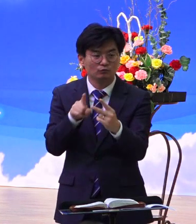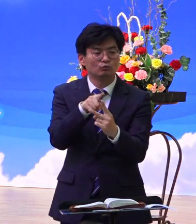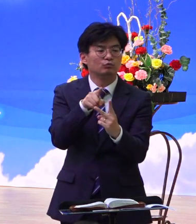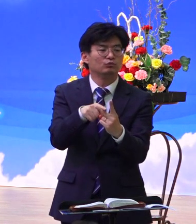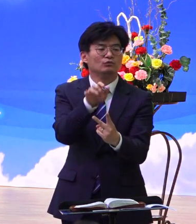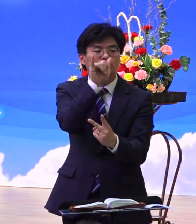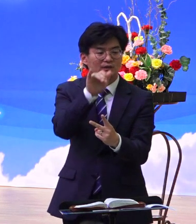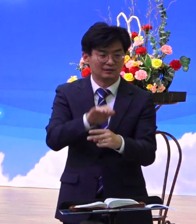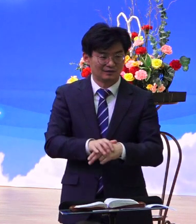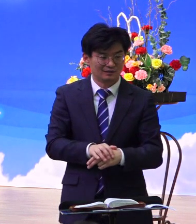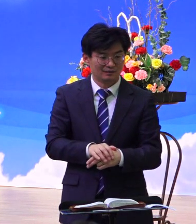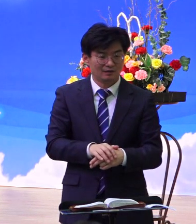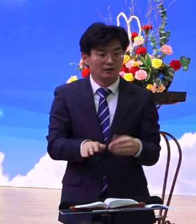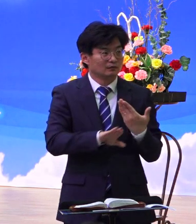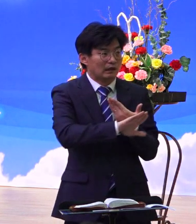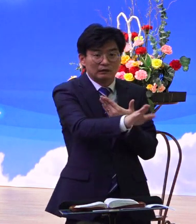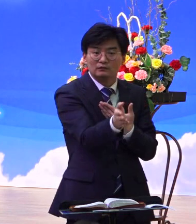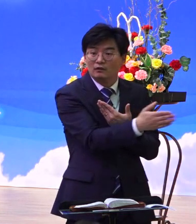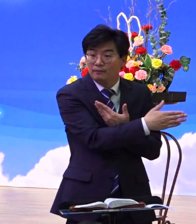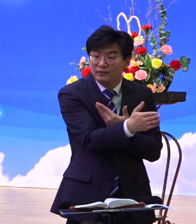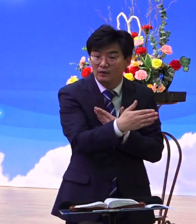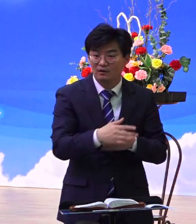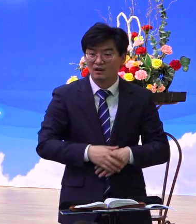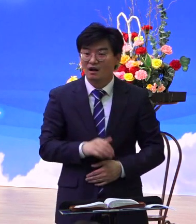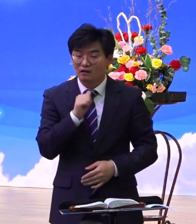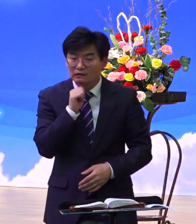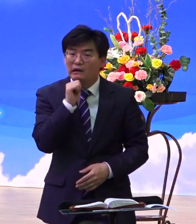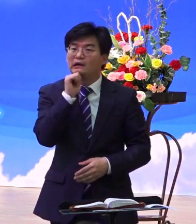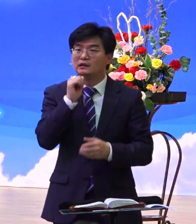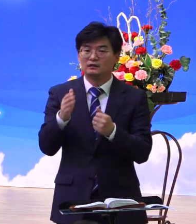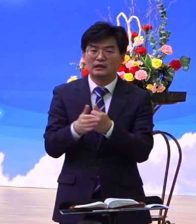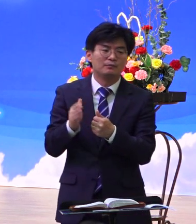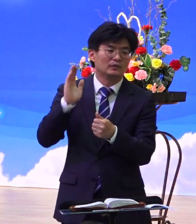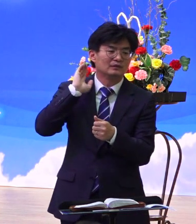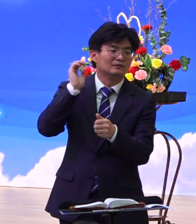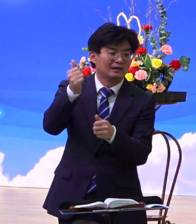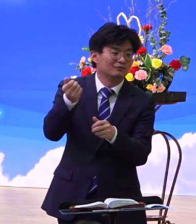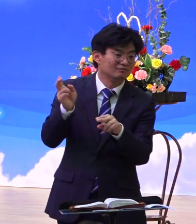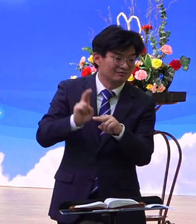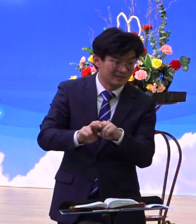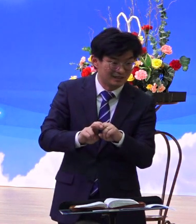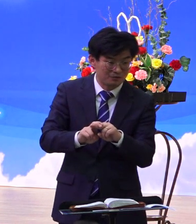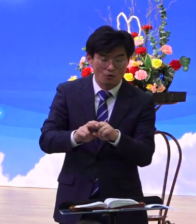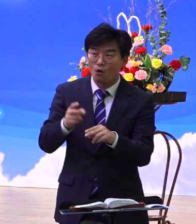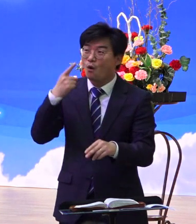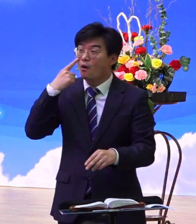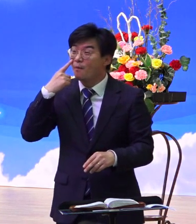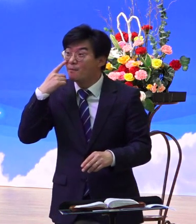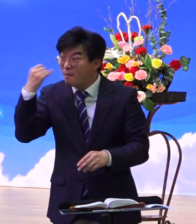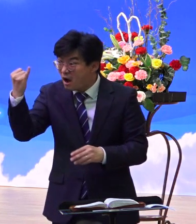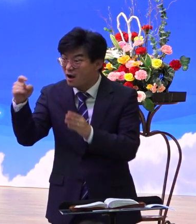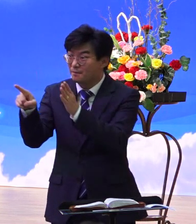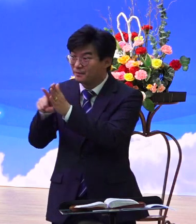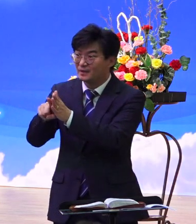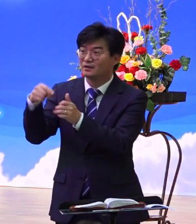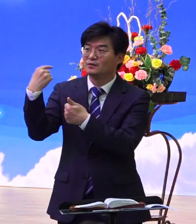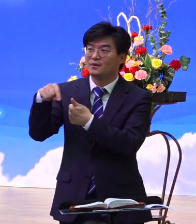링컨은 가난했고 훌륭한 신앙의 어머니가 있었다 하는 것입니다. 여러분, 약 4년 전,